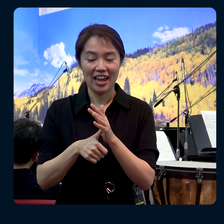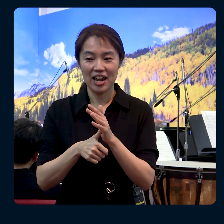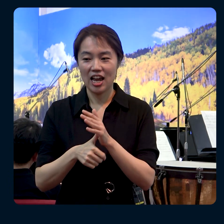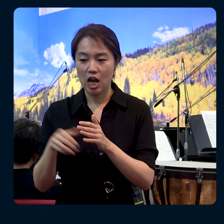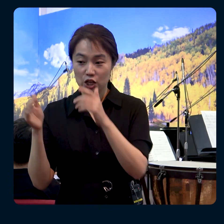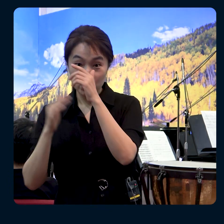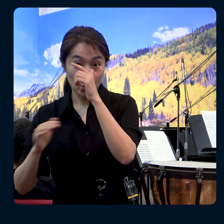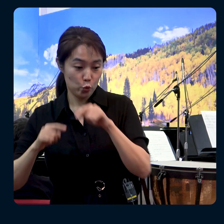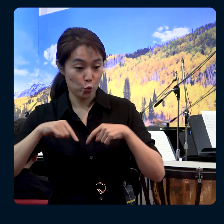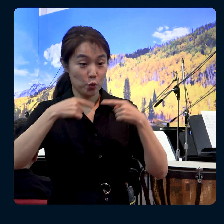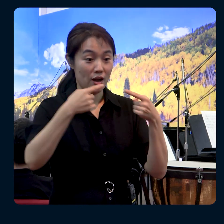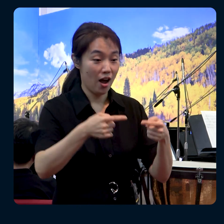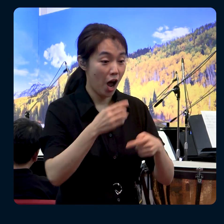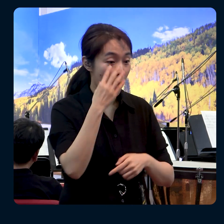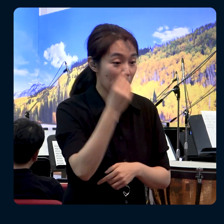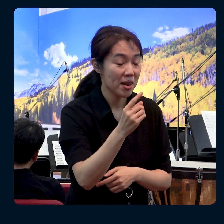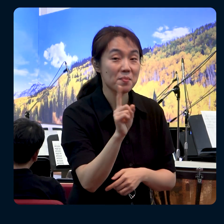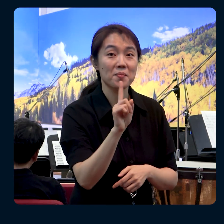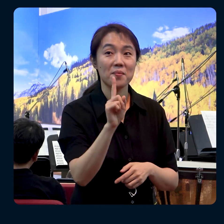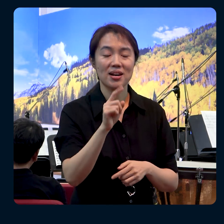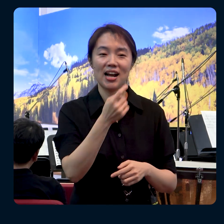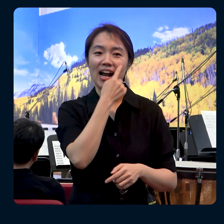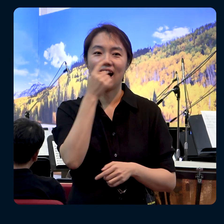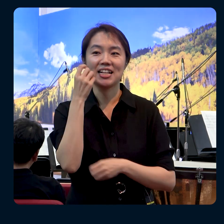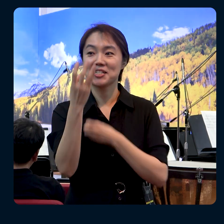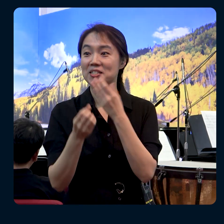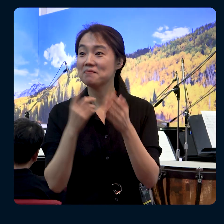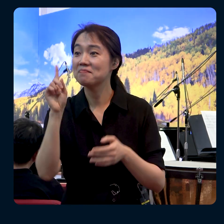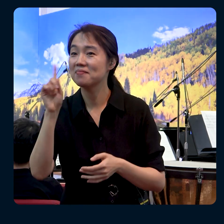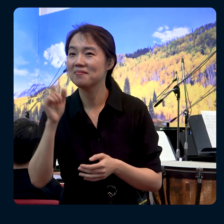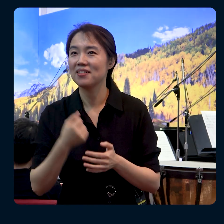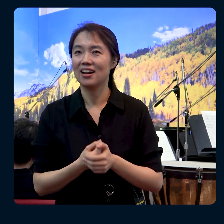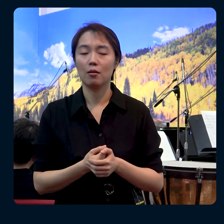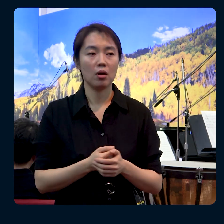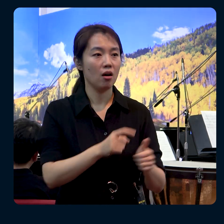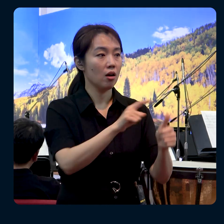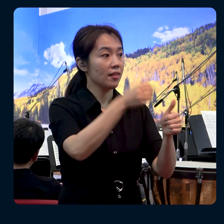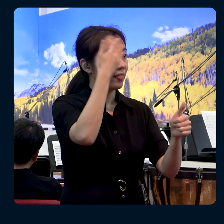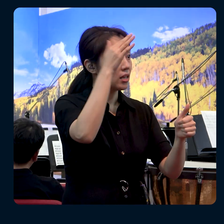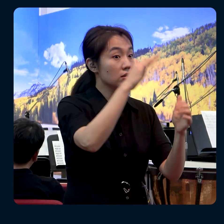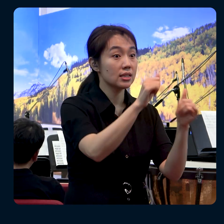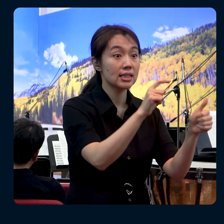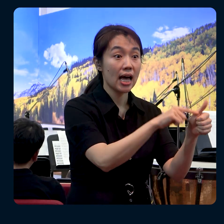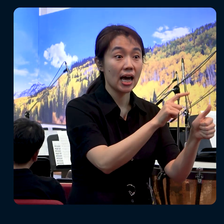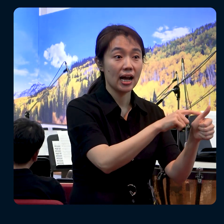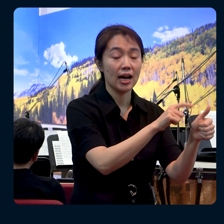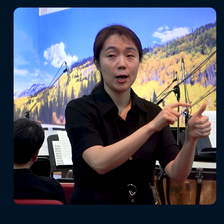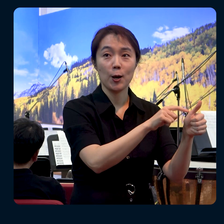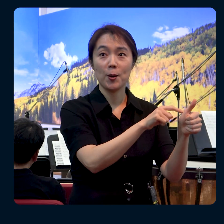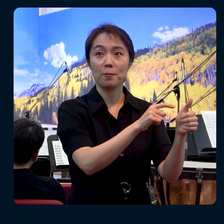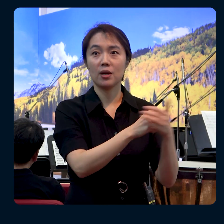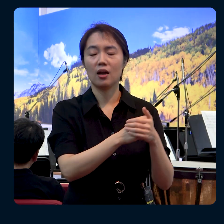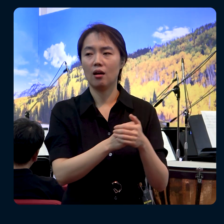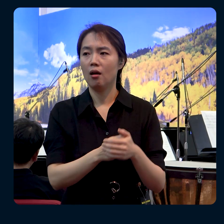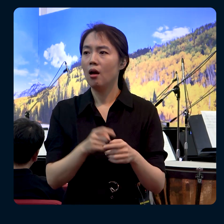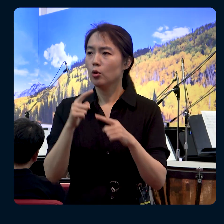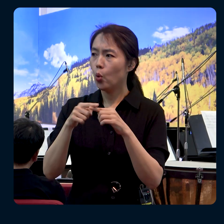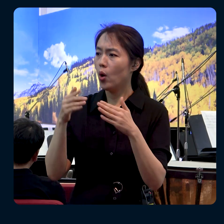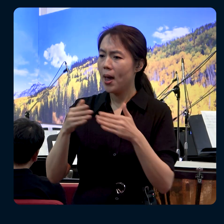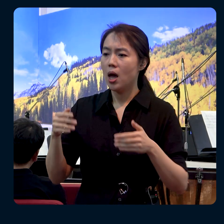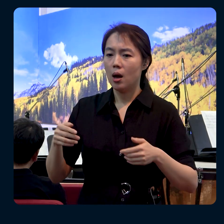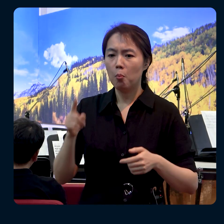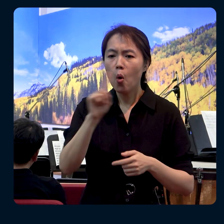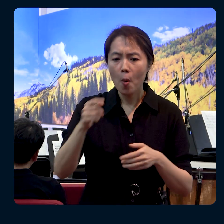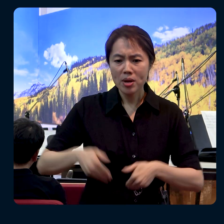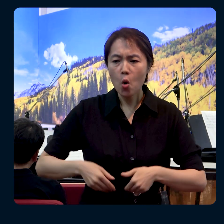그때 거기 참석했던 사람이 다 간증하는 얘기입니다. 어디서 온지 모르는 그 사람이 막 교회라면 이것도 있어야지